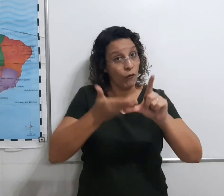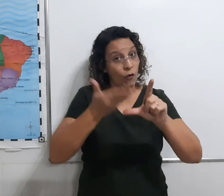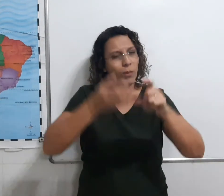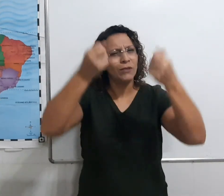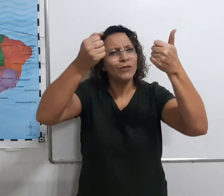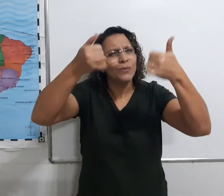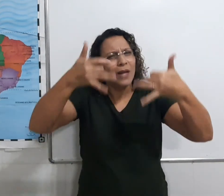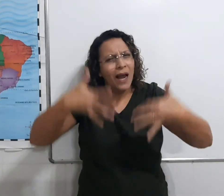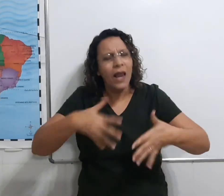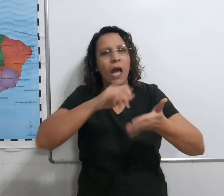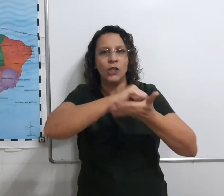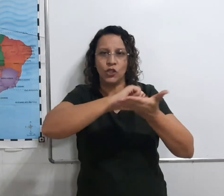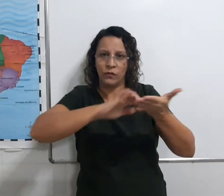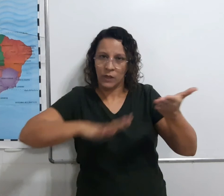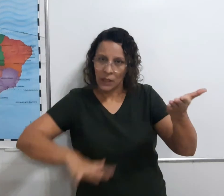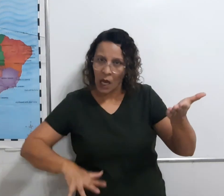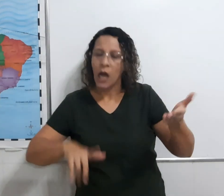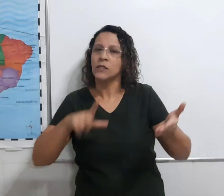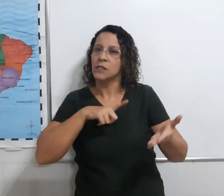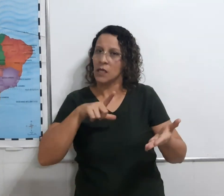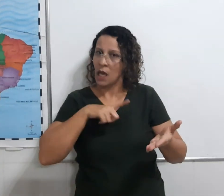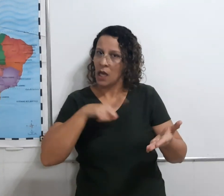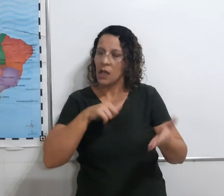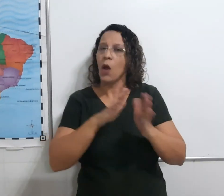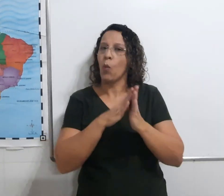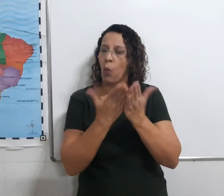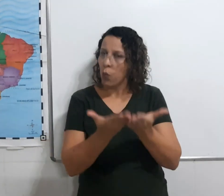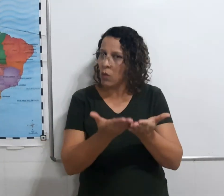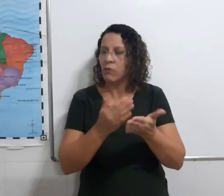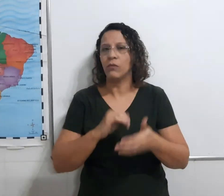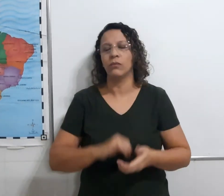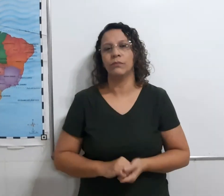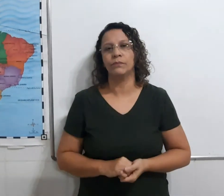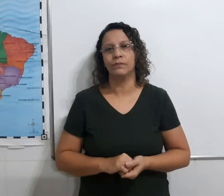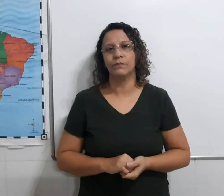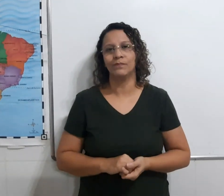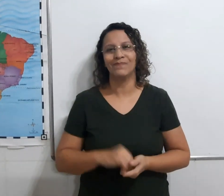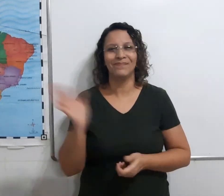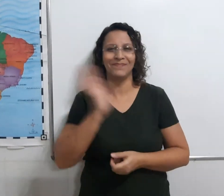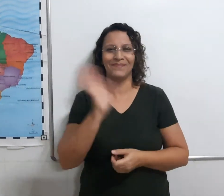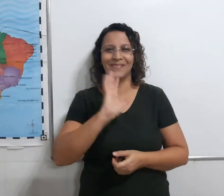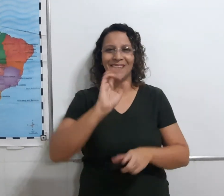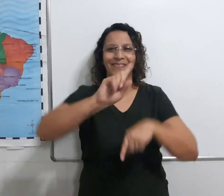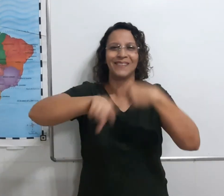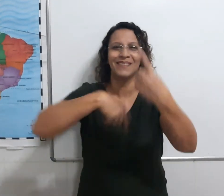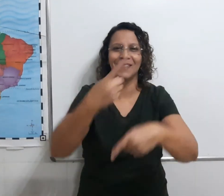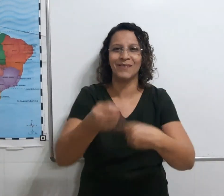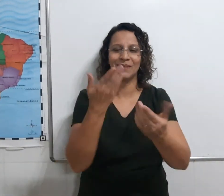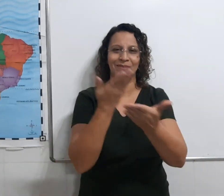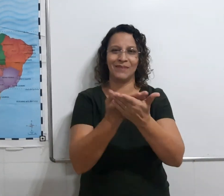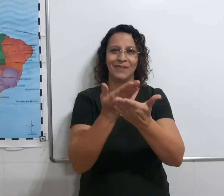as atividades que constam no livro. Tchau! Até a próxima aula!